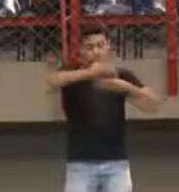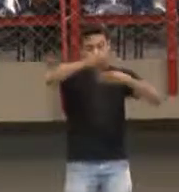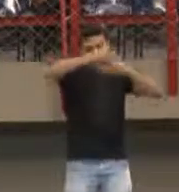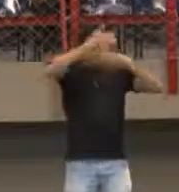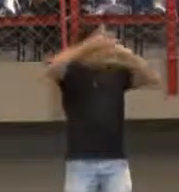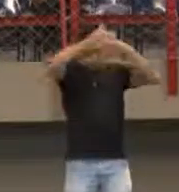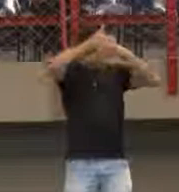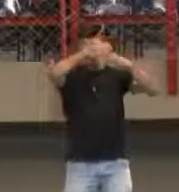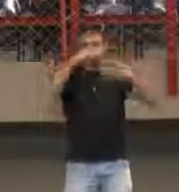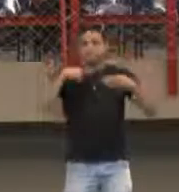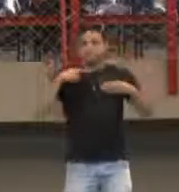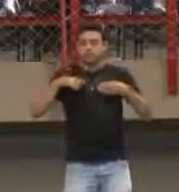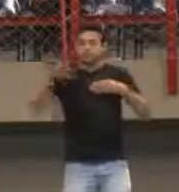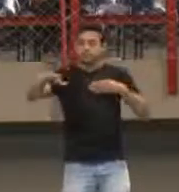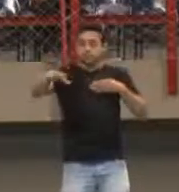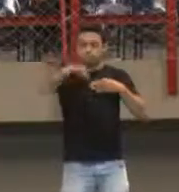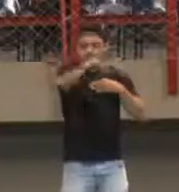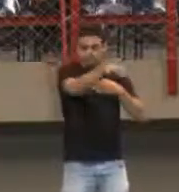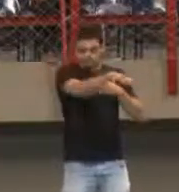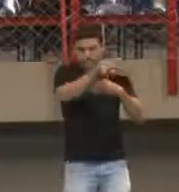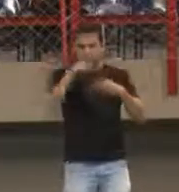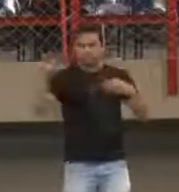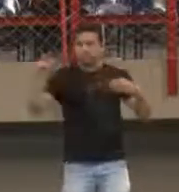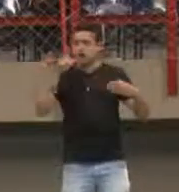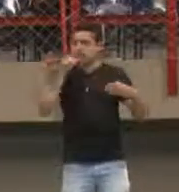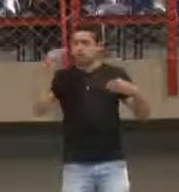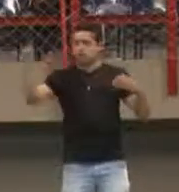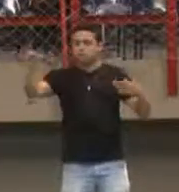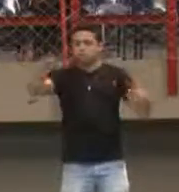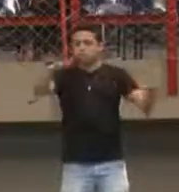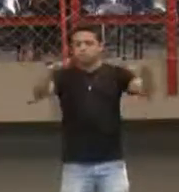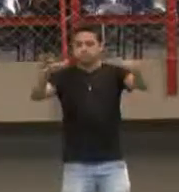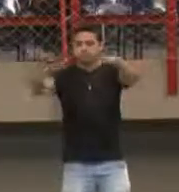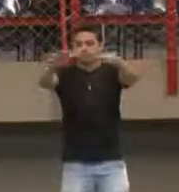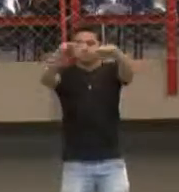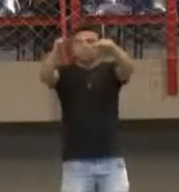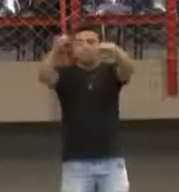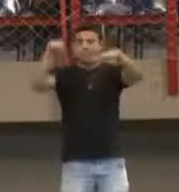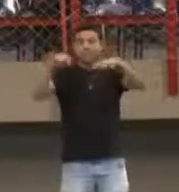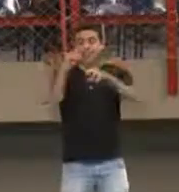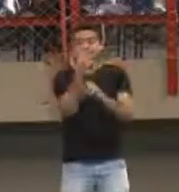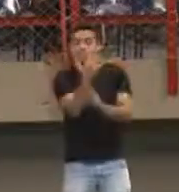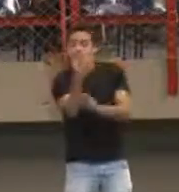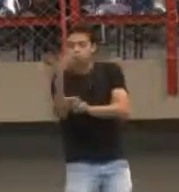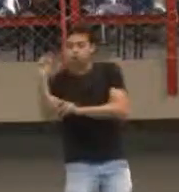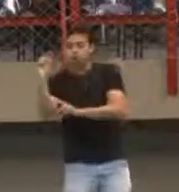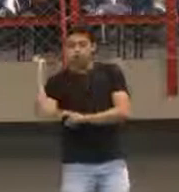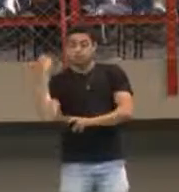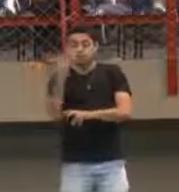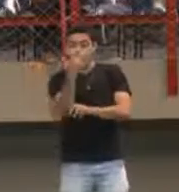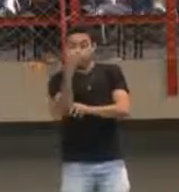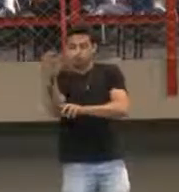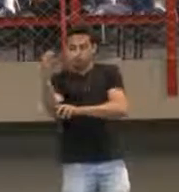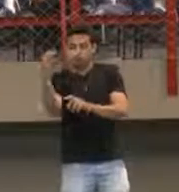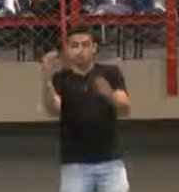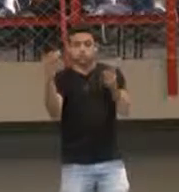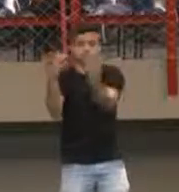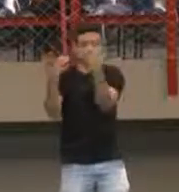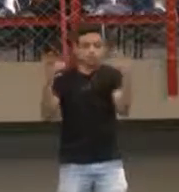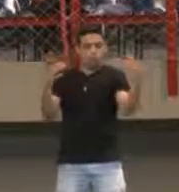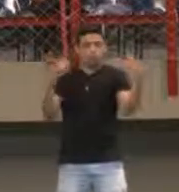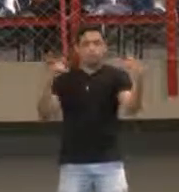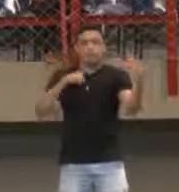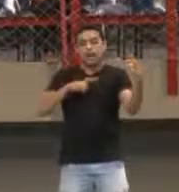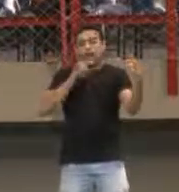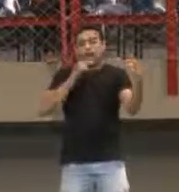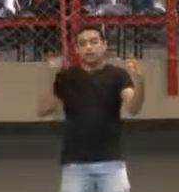hidrelétrica, essas áreas inundadas são inundadas em cima da floresta. E aí essa floresta, essa vegetação, ao